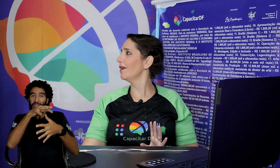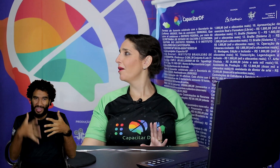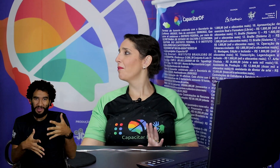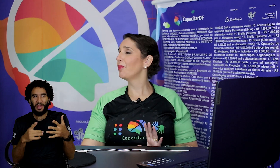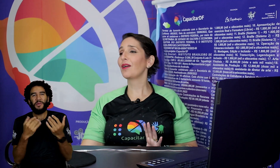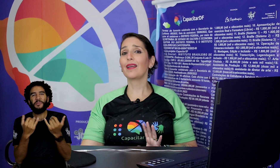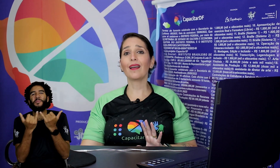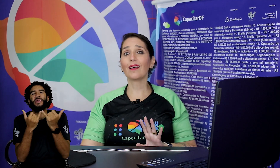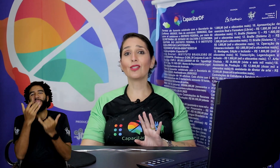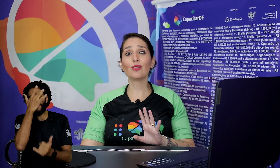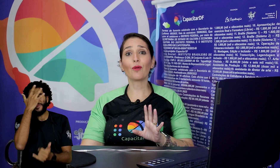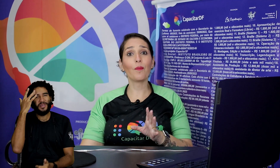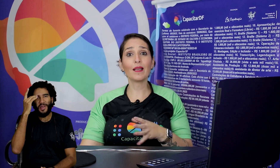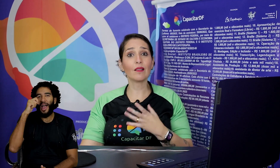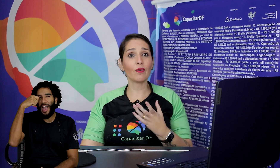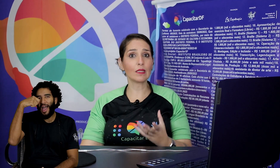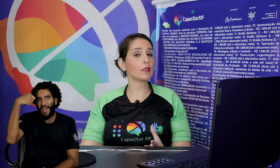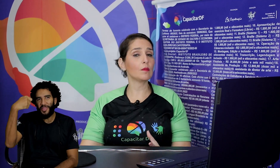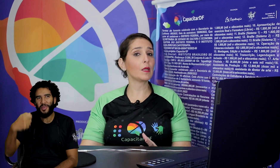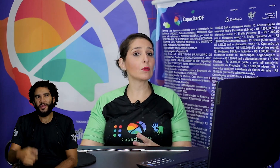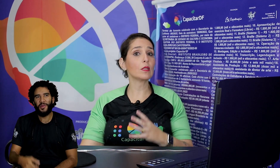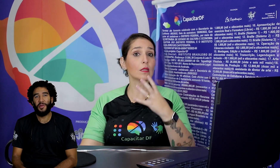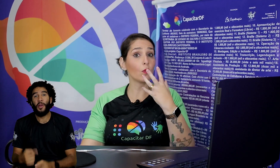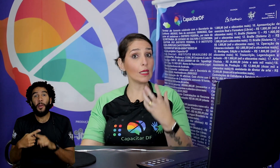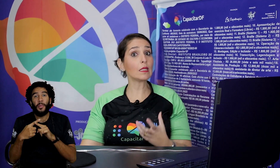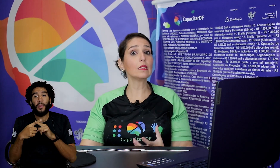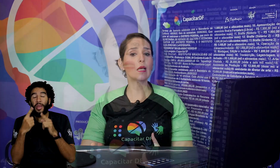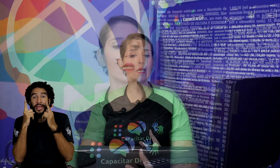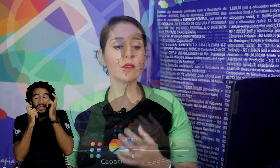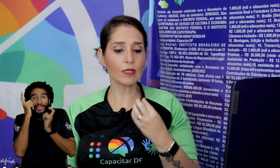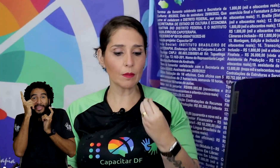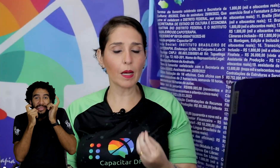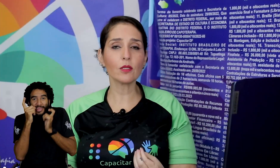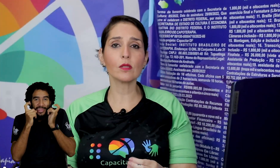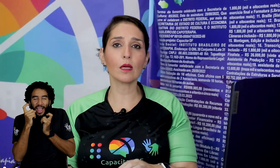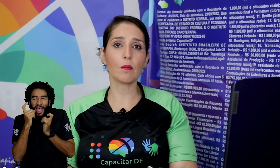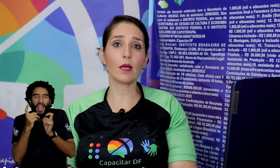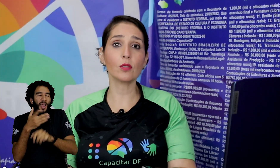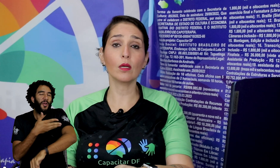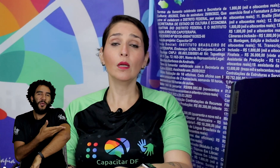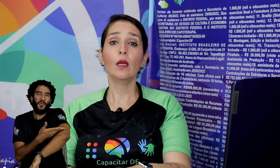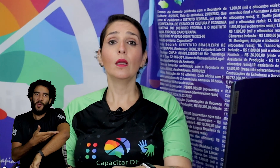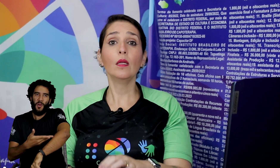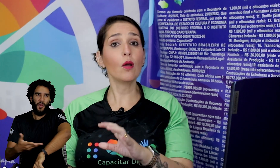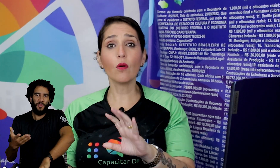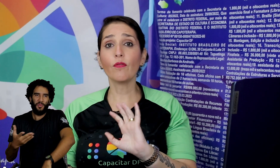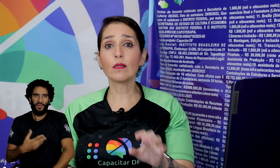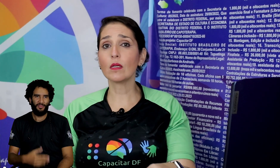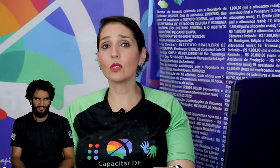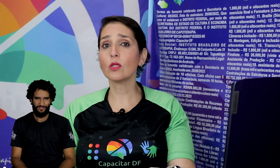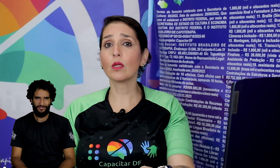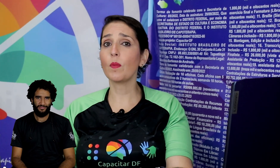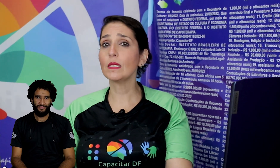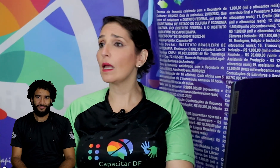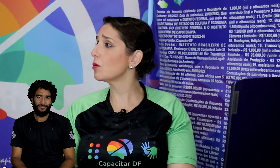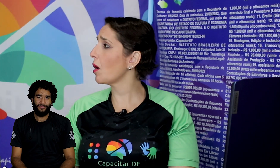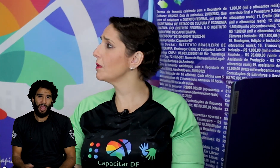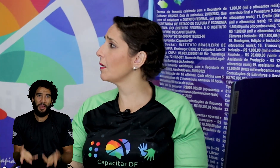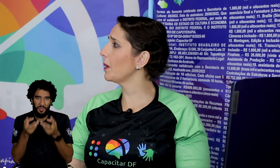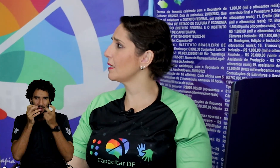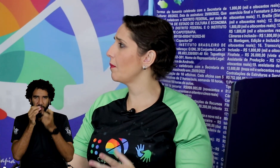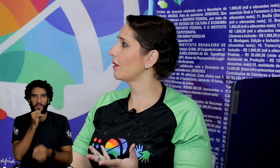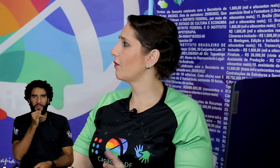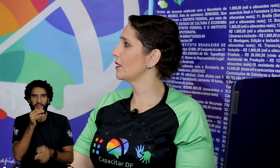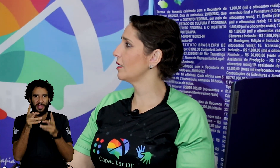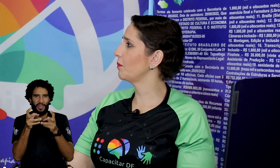né? Porque a gente começa a fazer as expressões que são essenciais, fazem parte da gramática, e eu confesso que a gente não percebe. Joab,